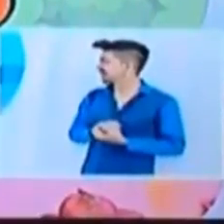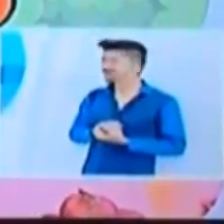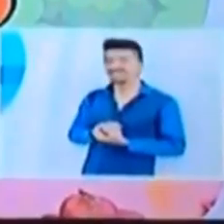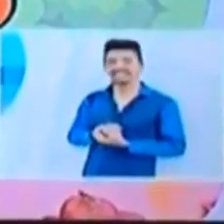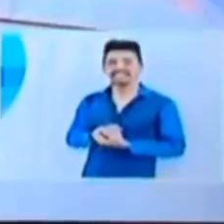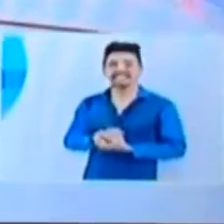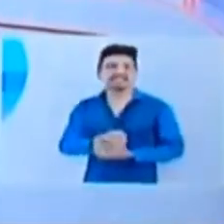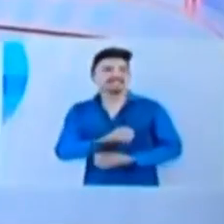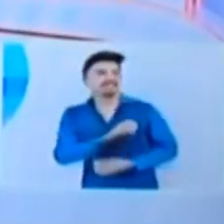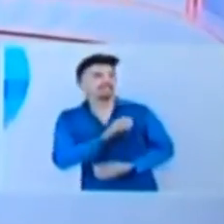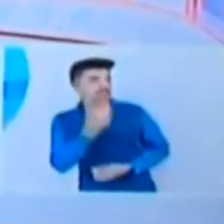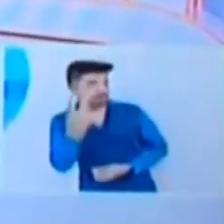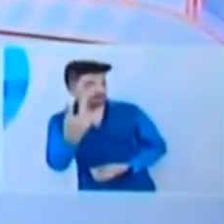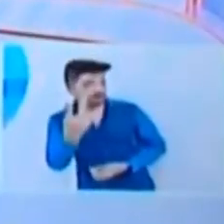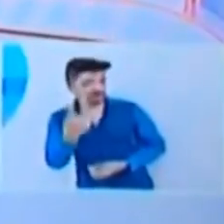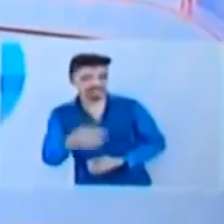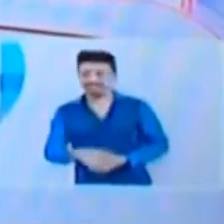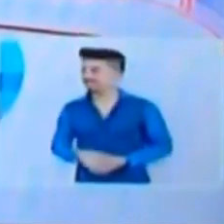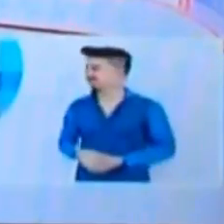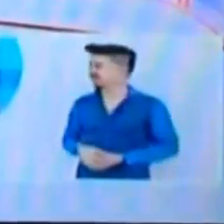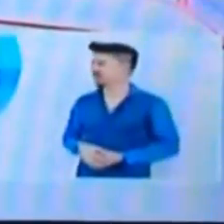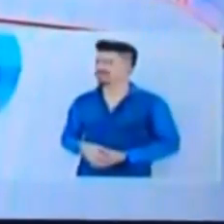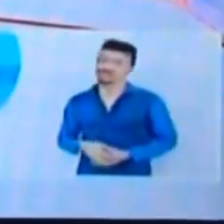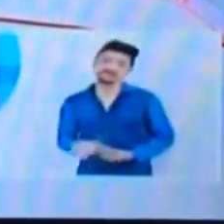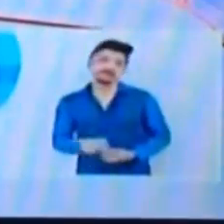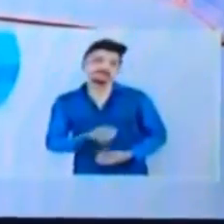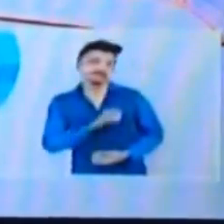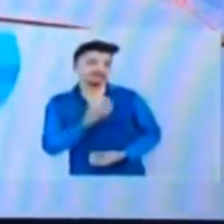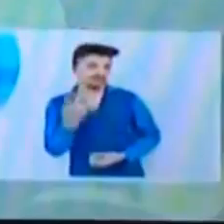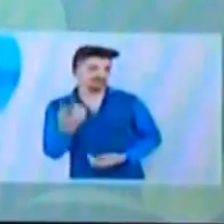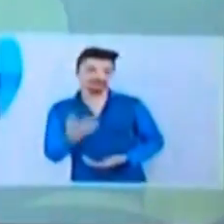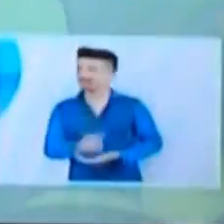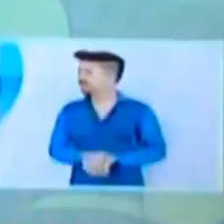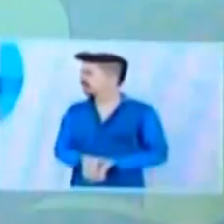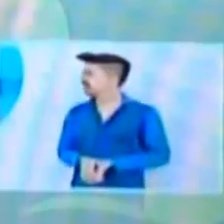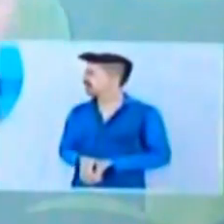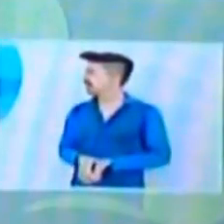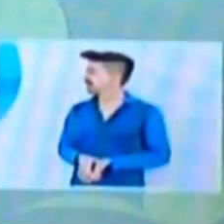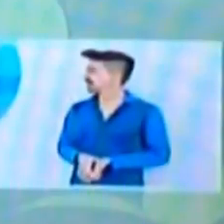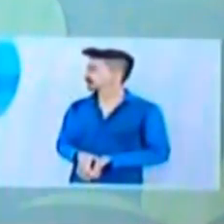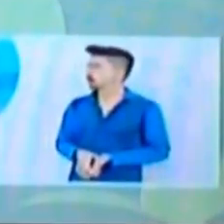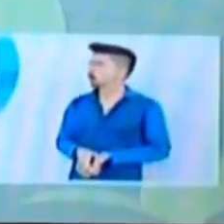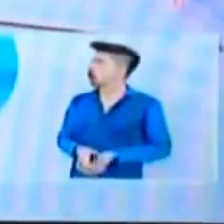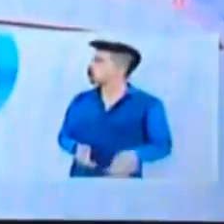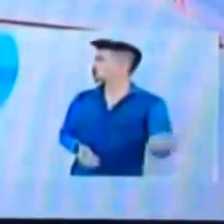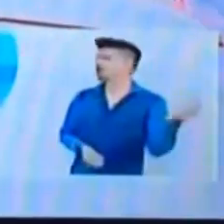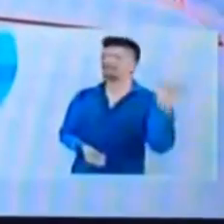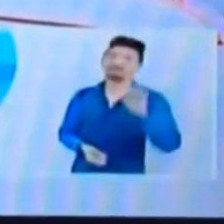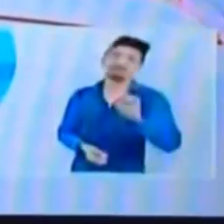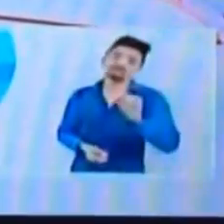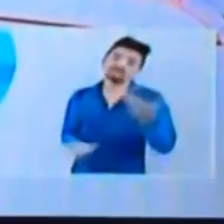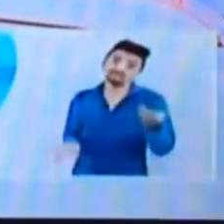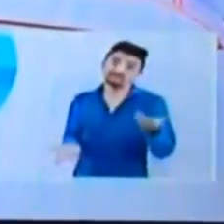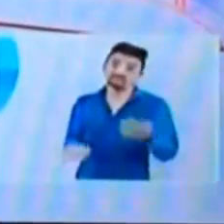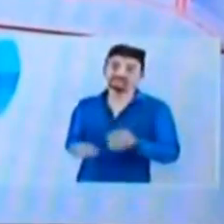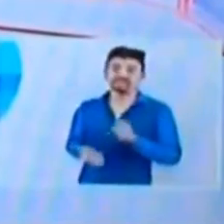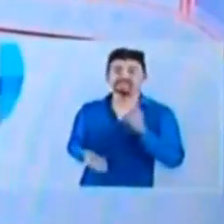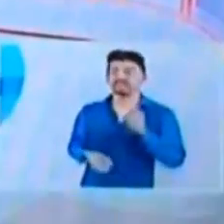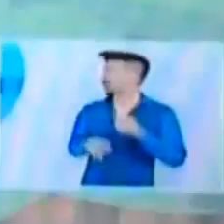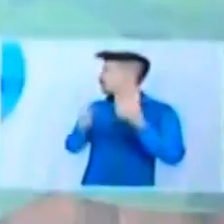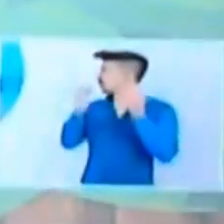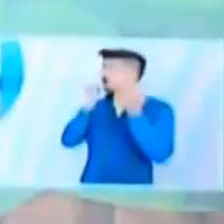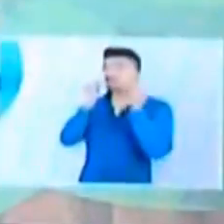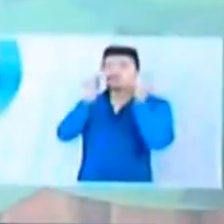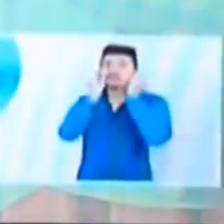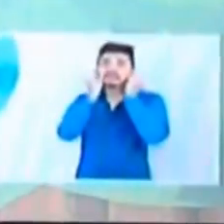Número 2. Número 2. 1, 2 e... Não. Matheus.